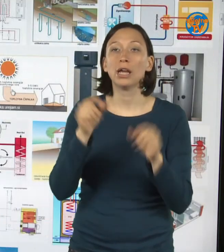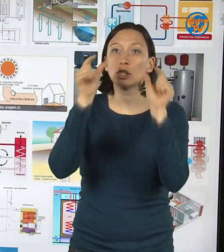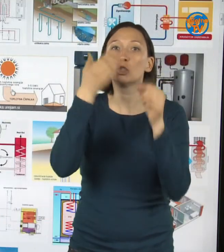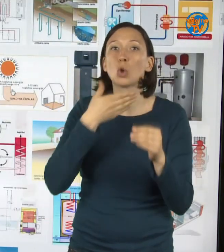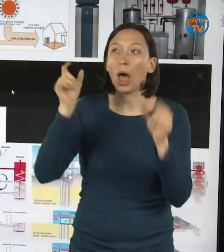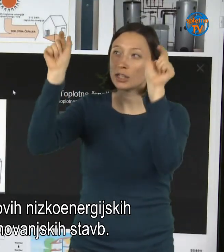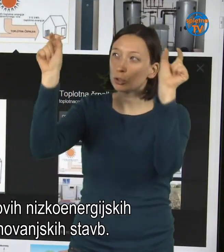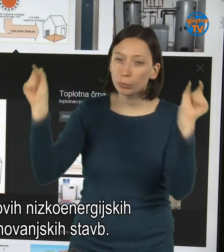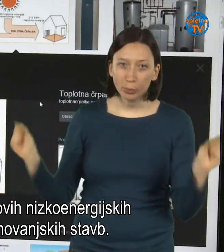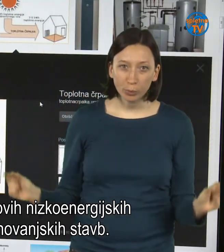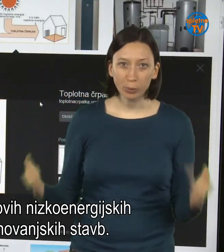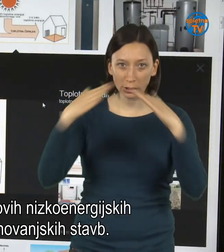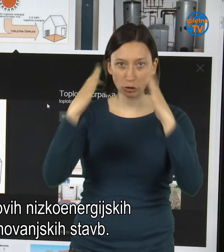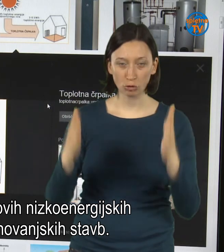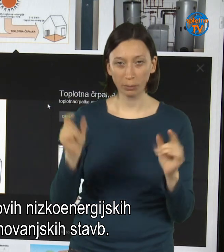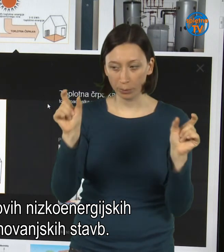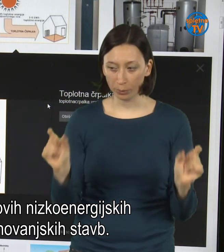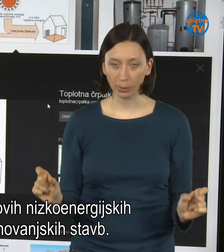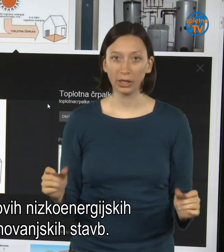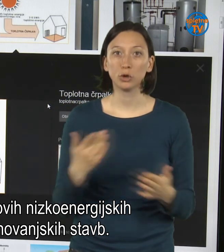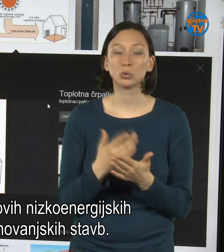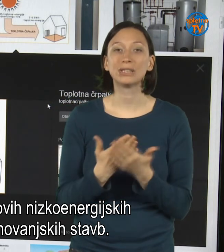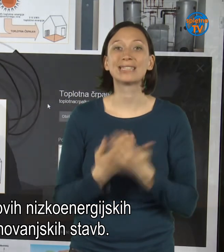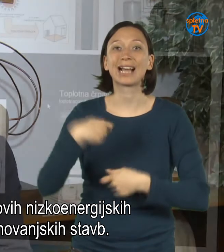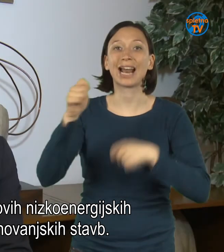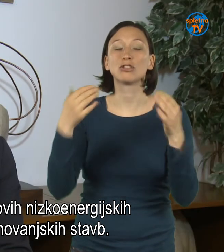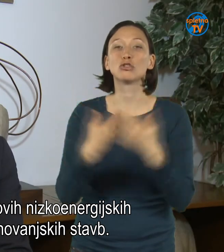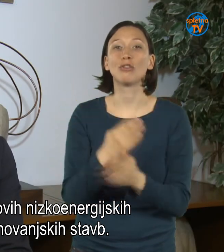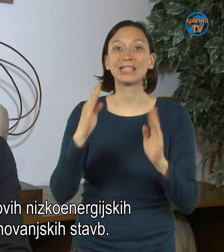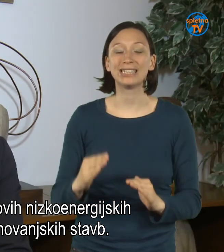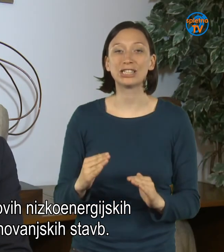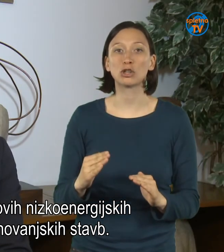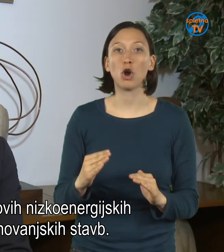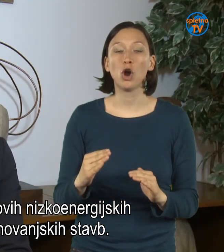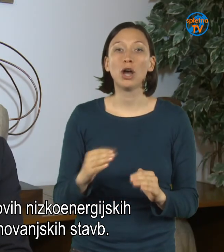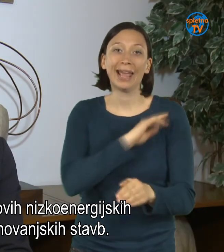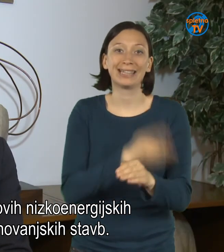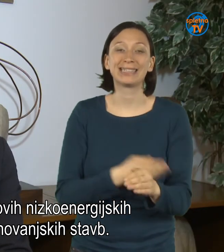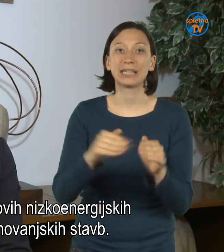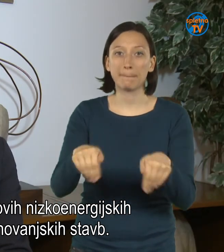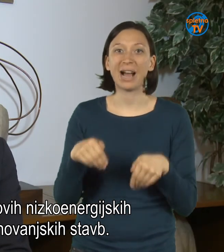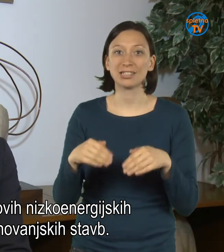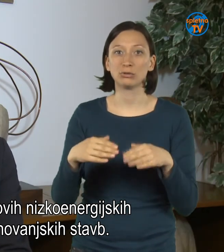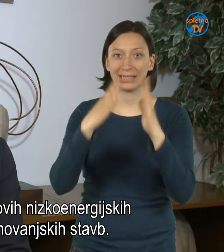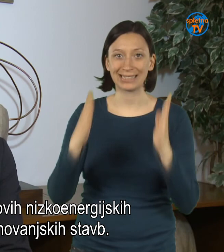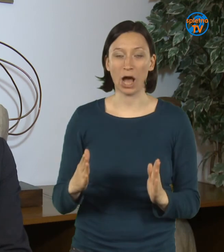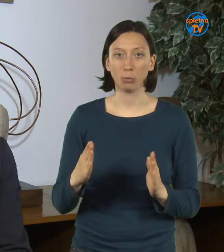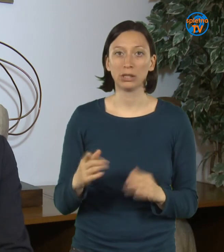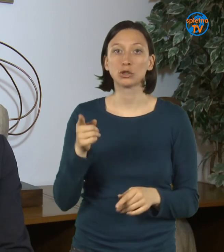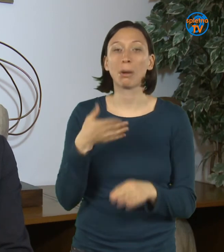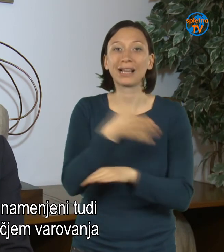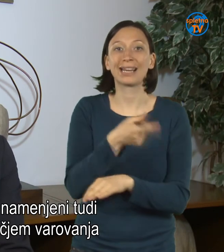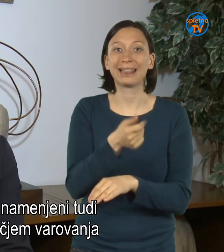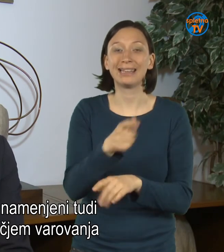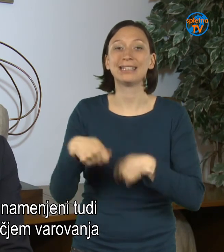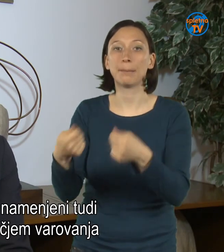stavbe, tudi za recimo gradnjo novih nizkoenergijskih in pasivnih stanovanjskih stavb.